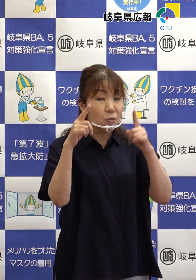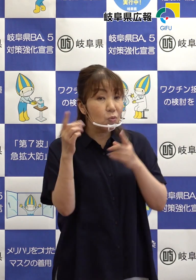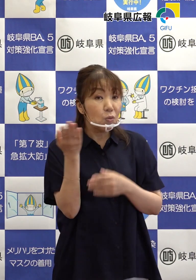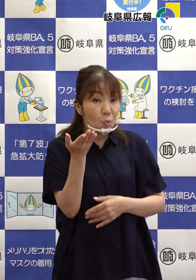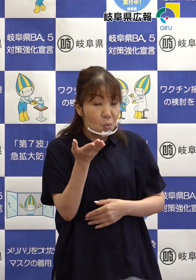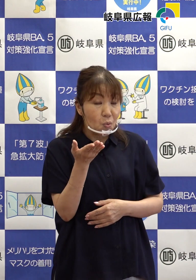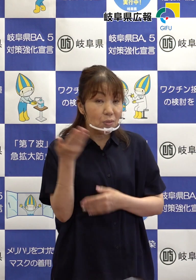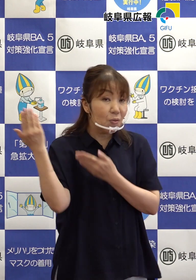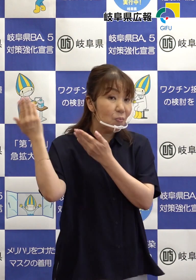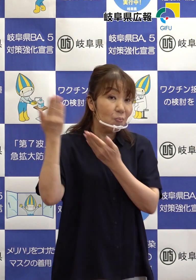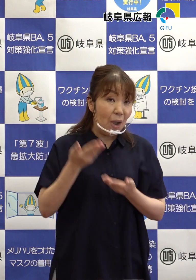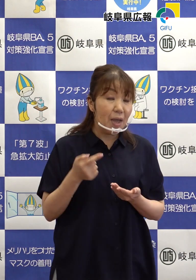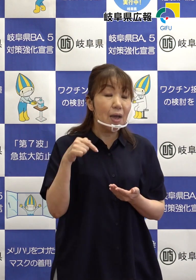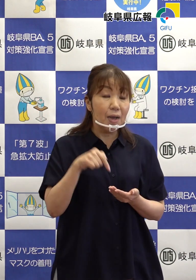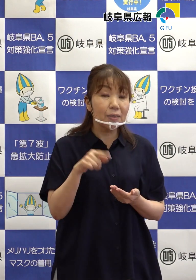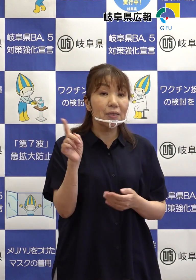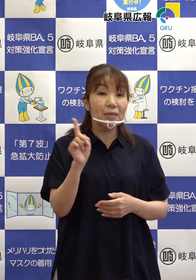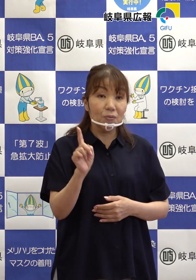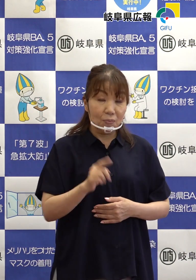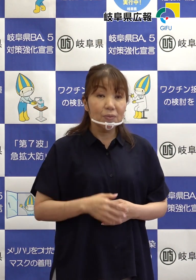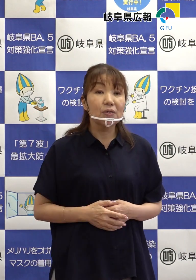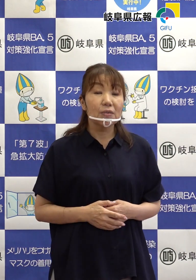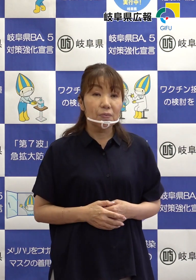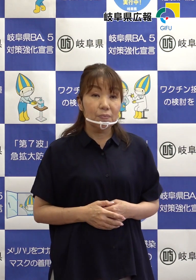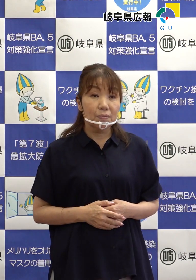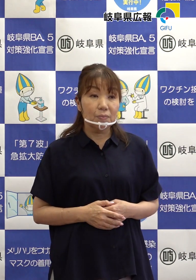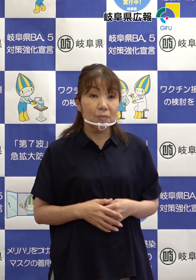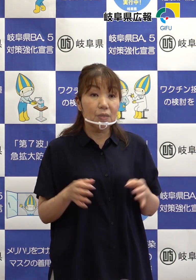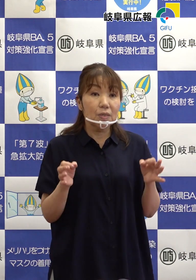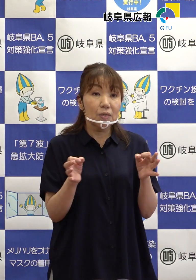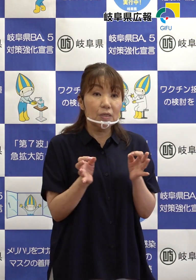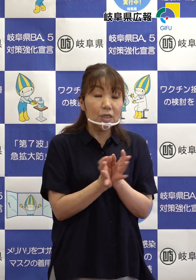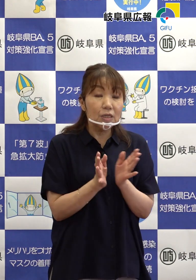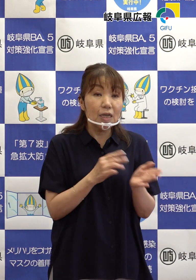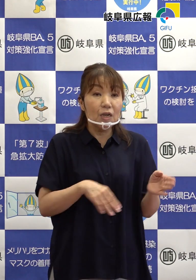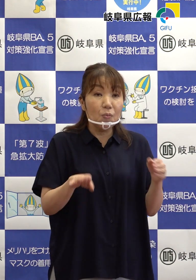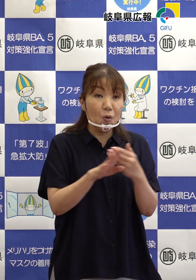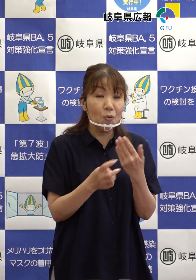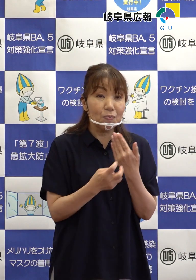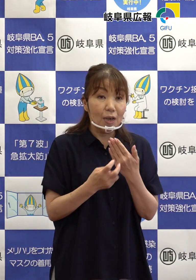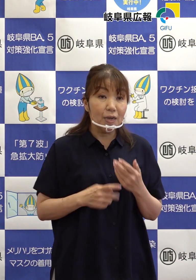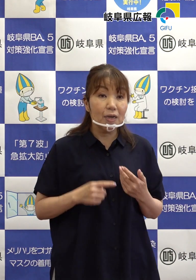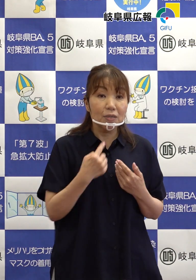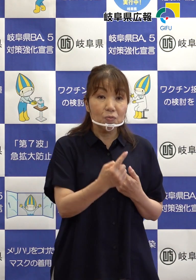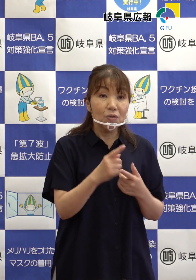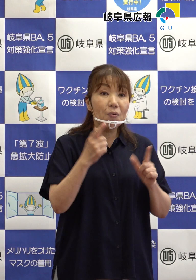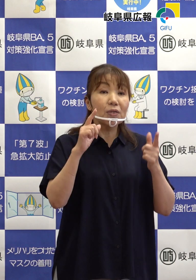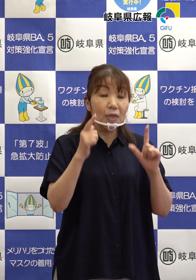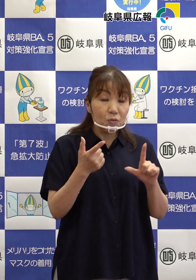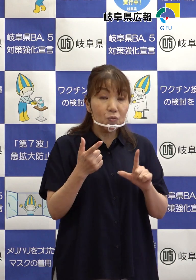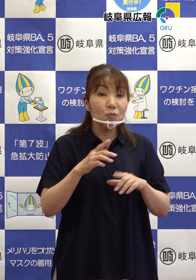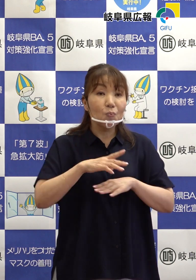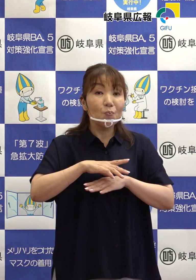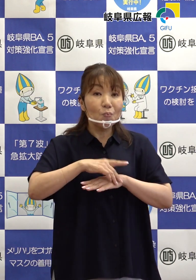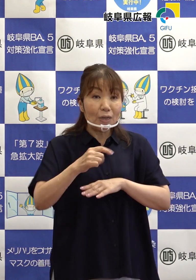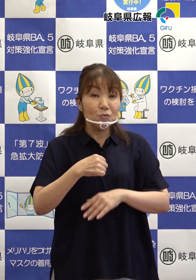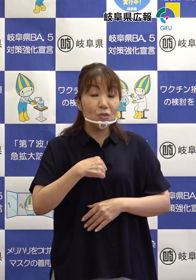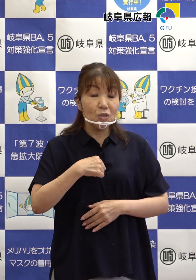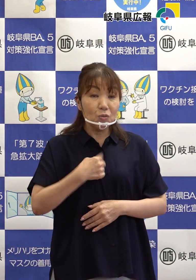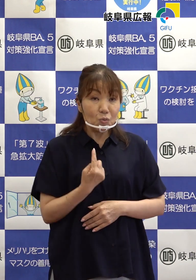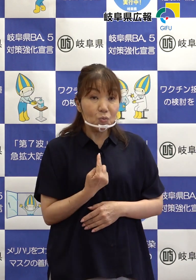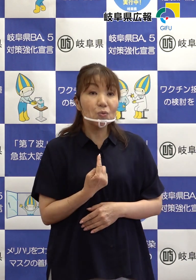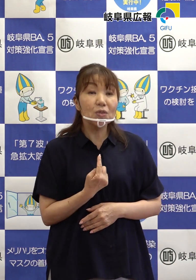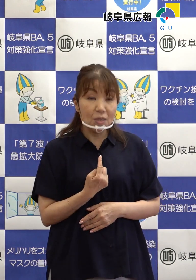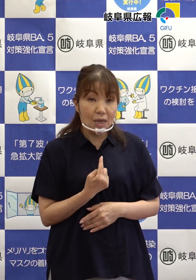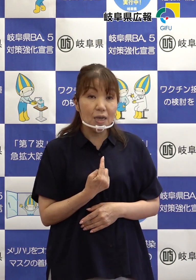いうサジェッションがあったわけでありますがいきなり外来においでになるのではなしにまずは自らです